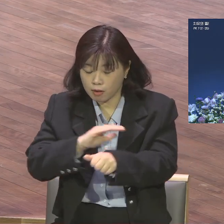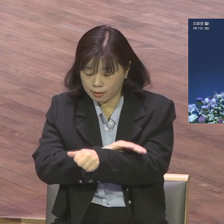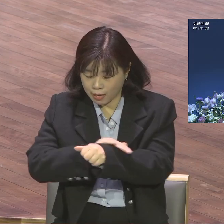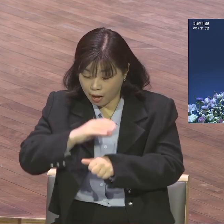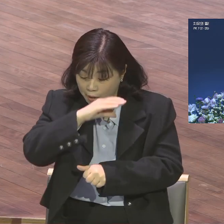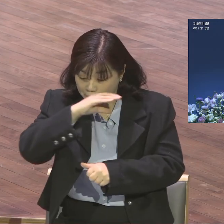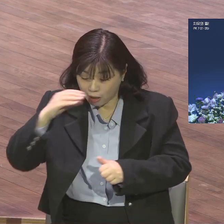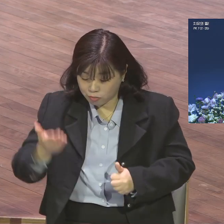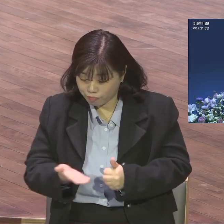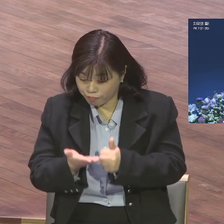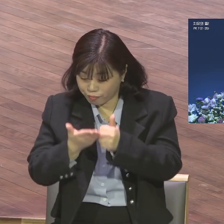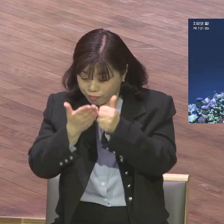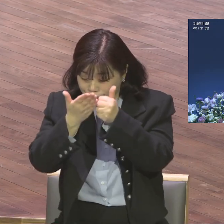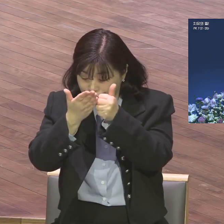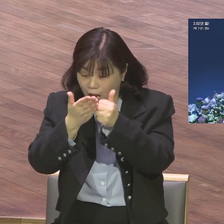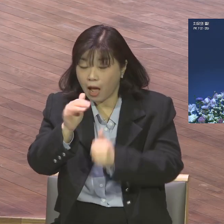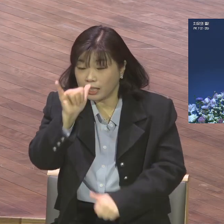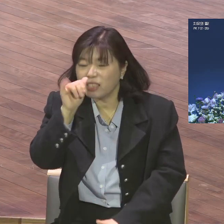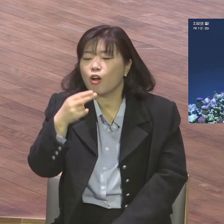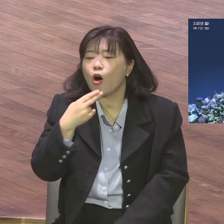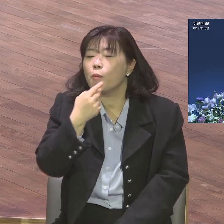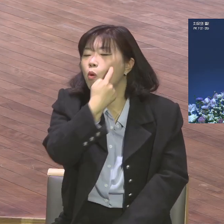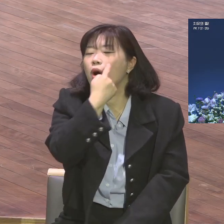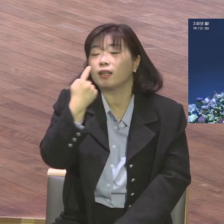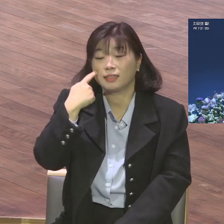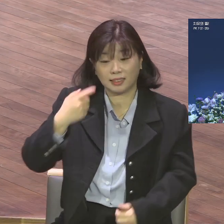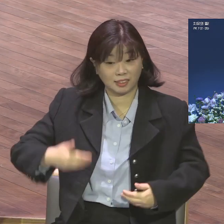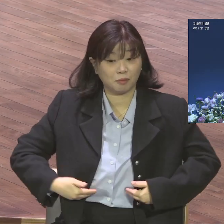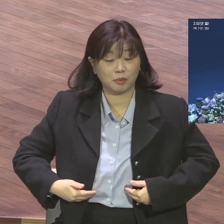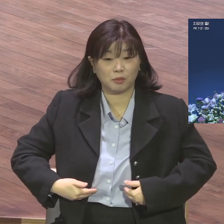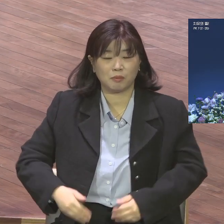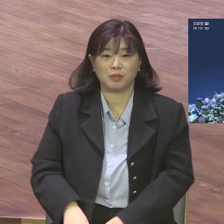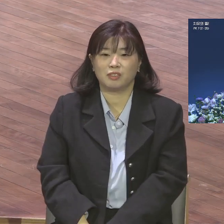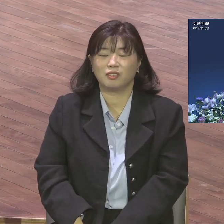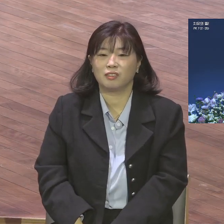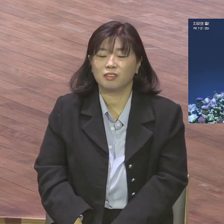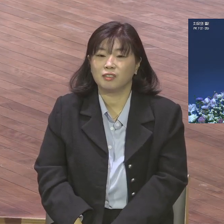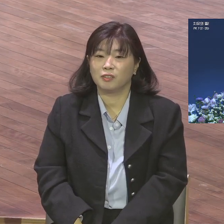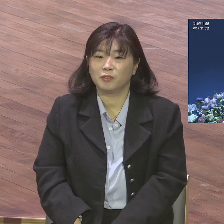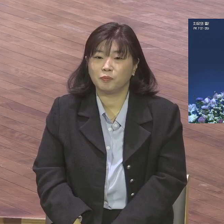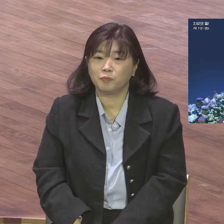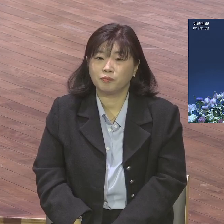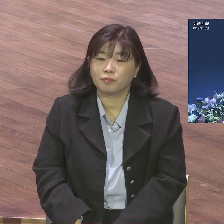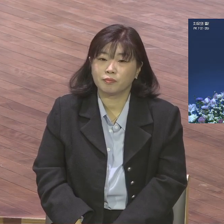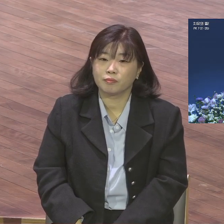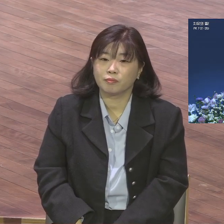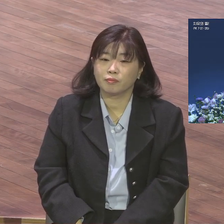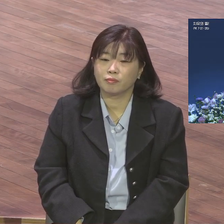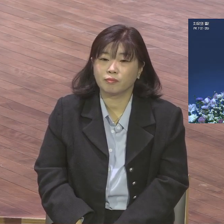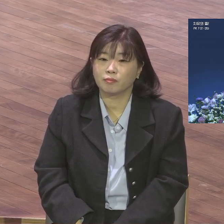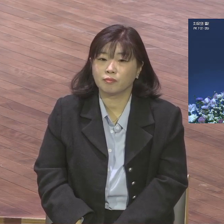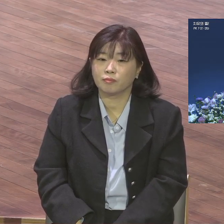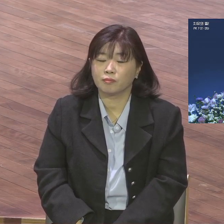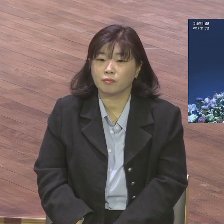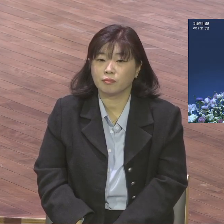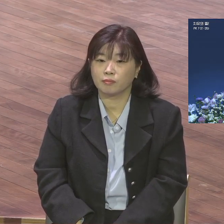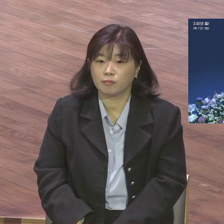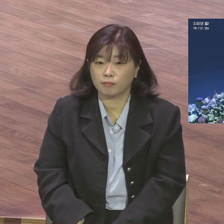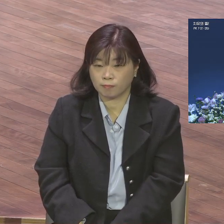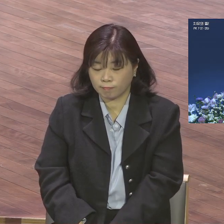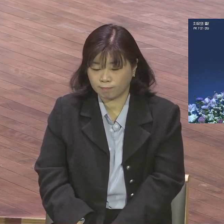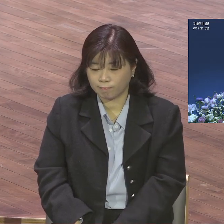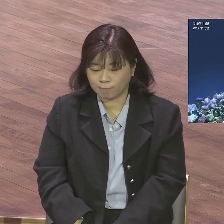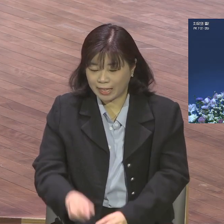따라서 미래가 달라지기 때문에 이 사역은 아무리 강조해도 지나치지